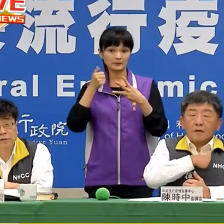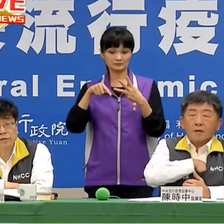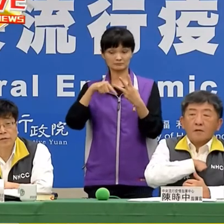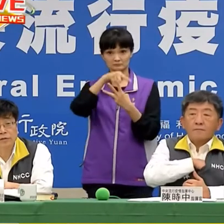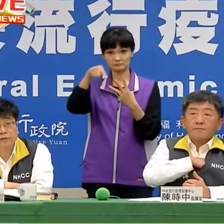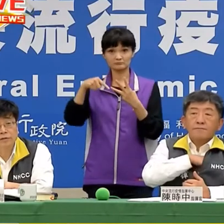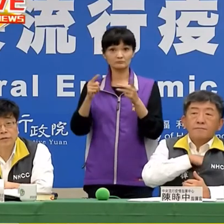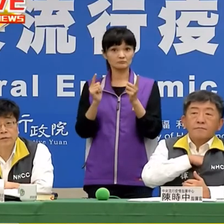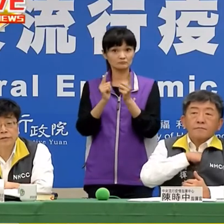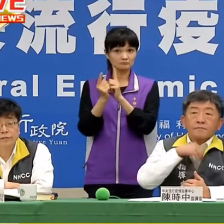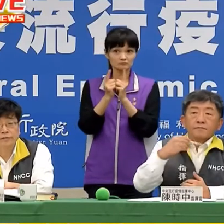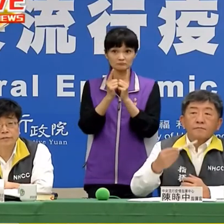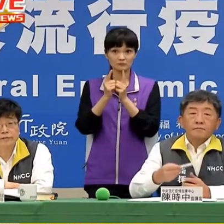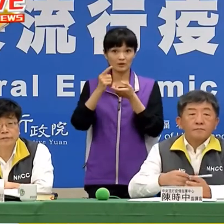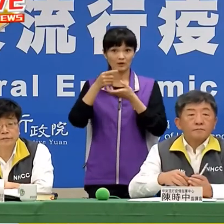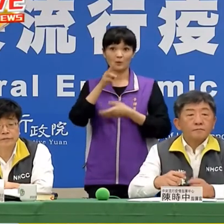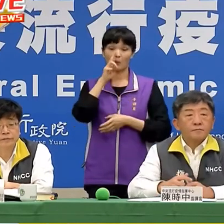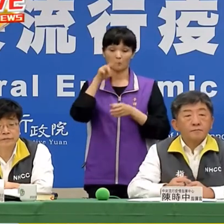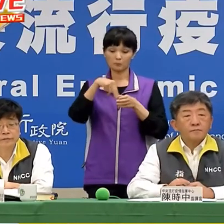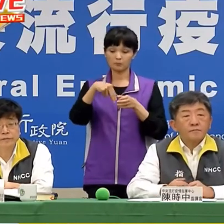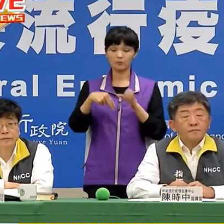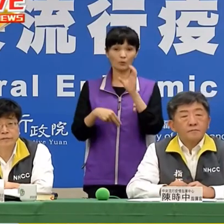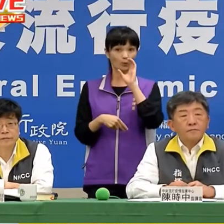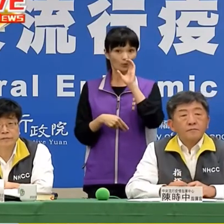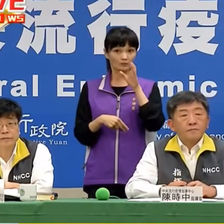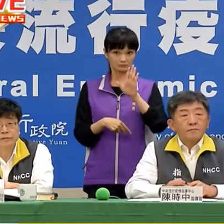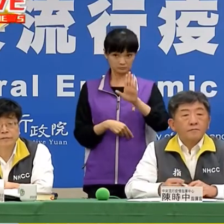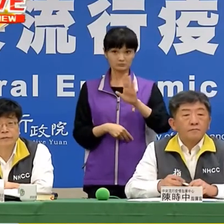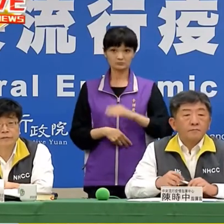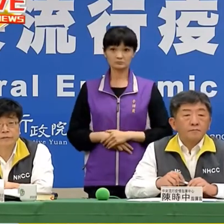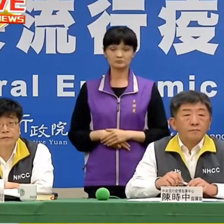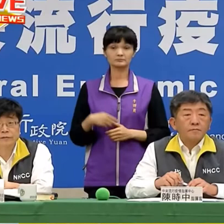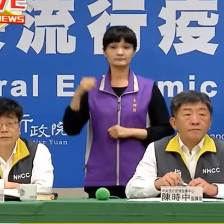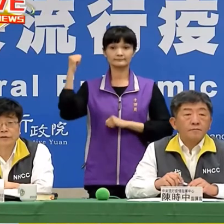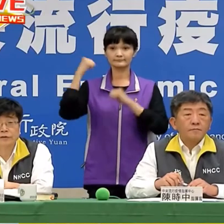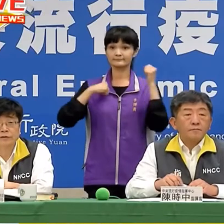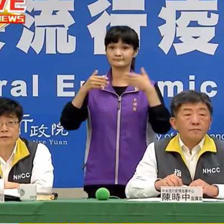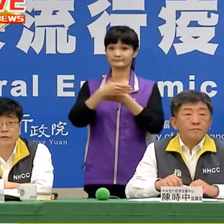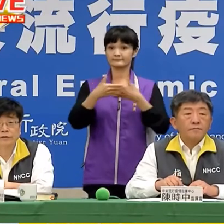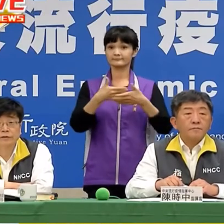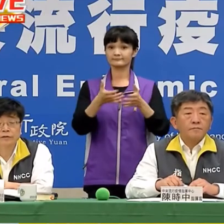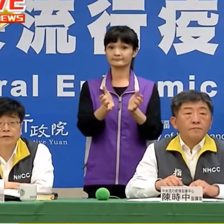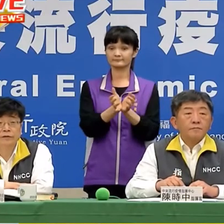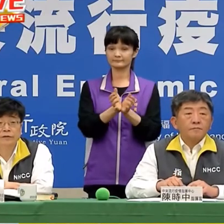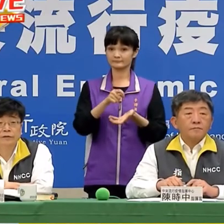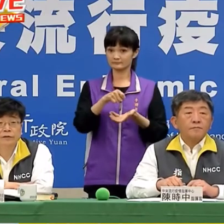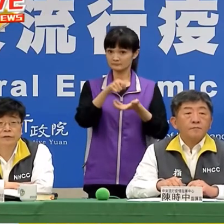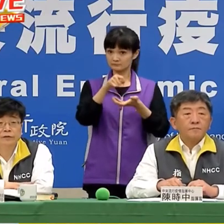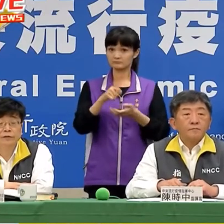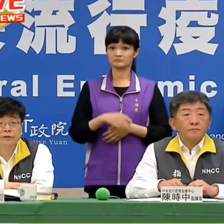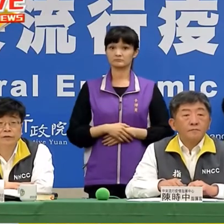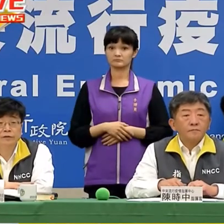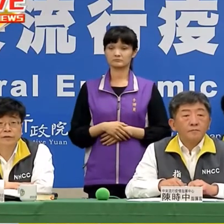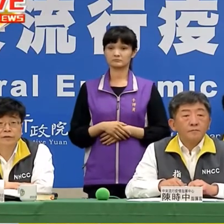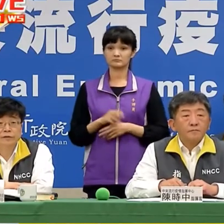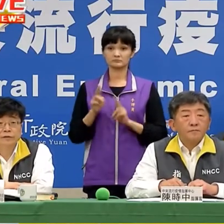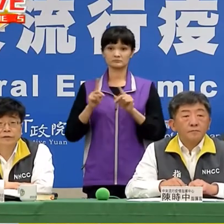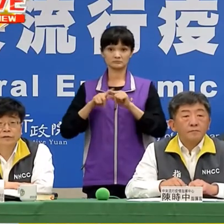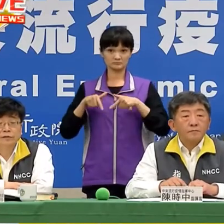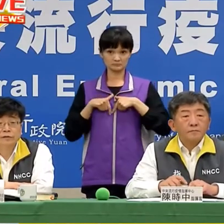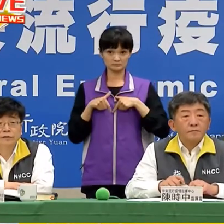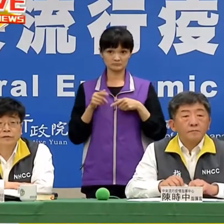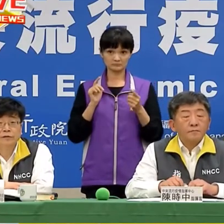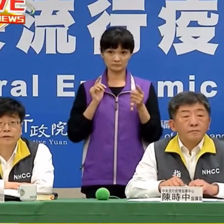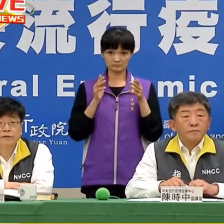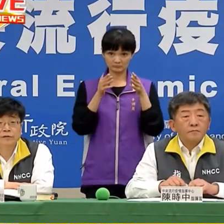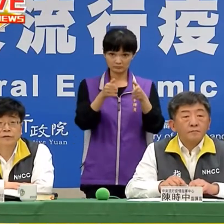嘛？那今天早上那个交通部这边有提到说，我们指挥中心并没有对案277的